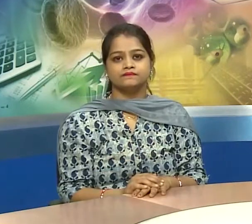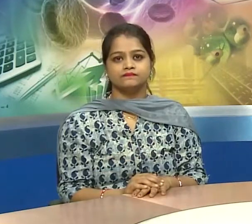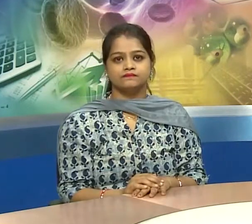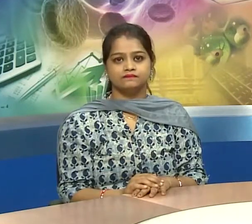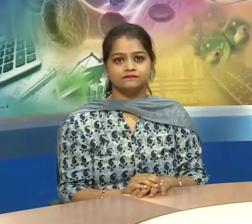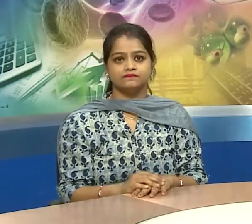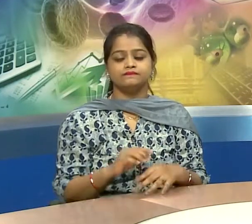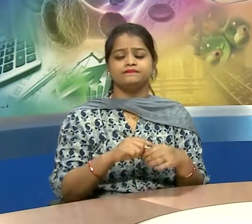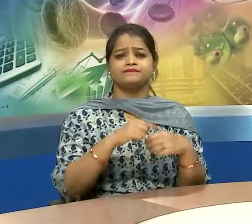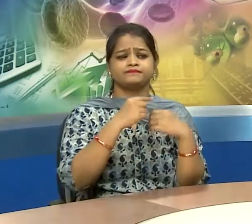निष्कर्ष है कि